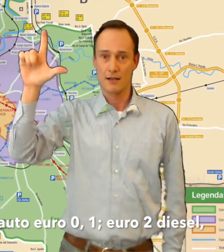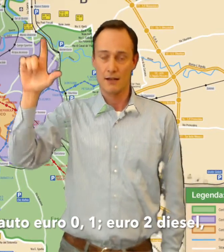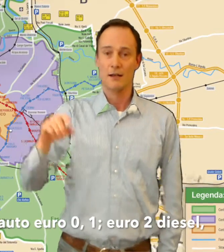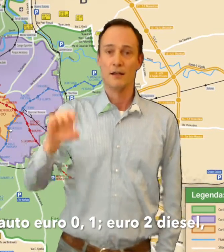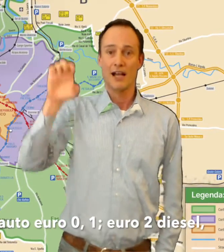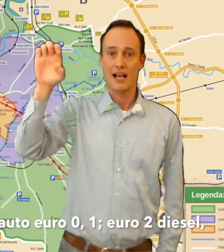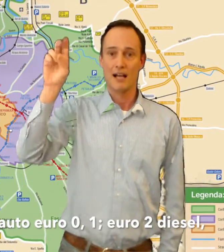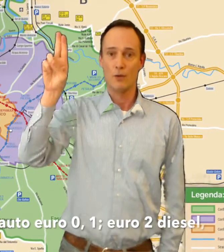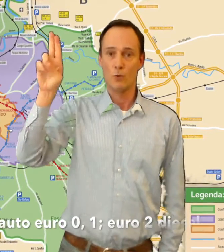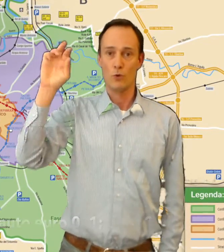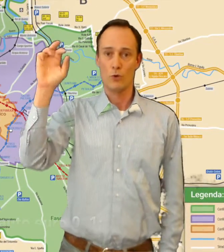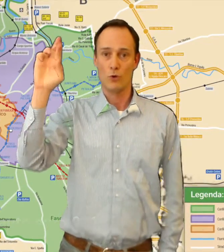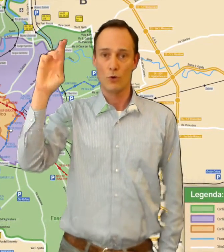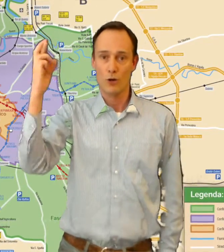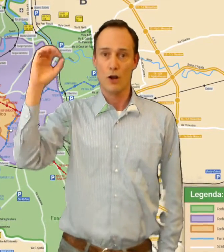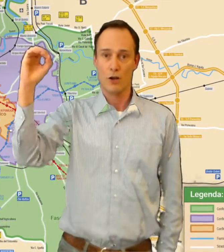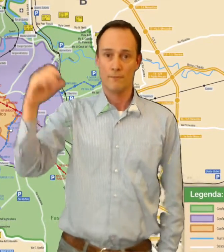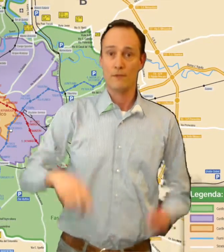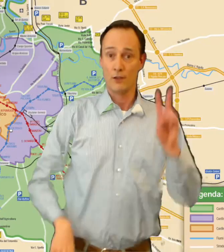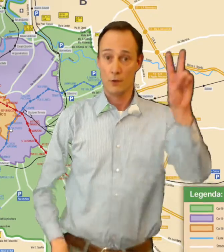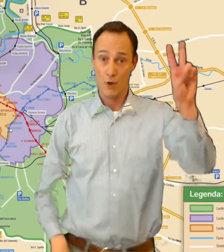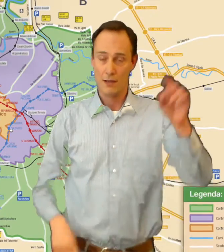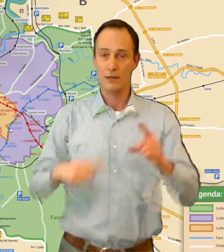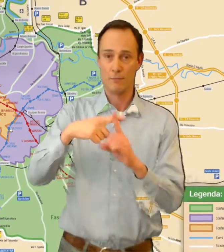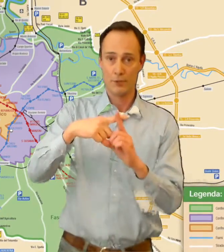del comune alle pagine del dipartimento ambiente